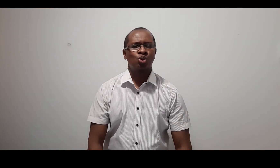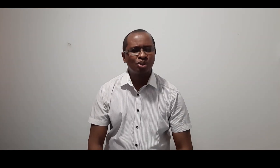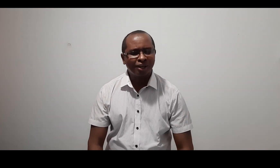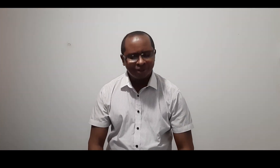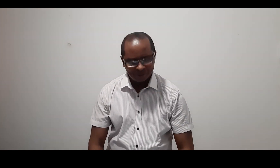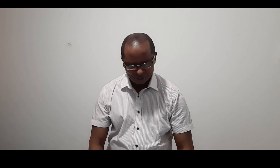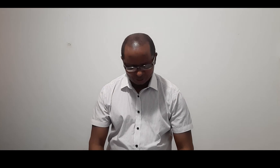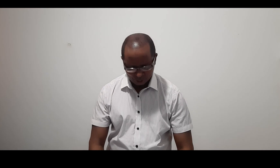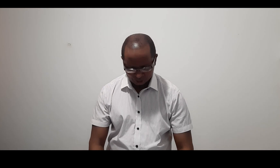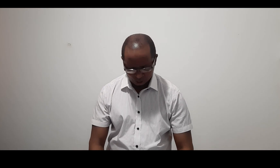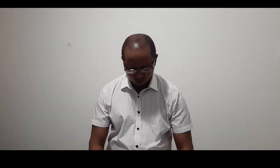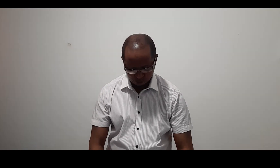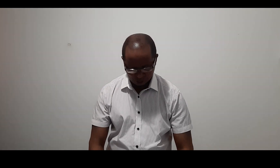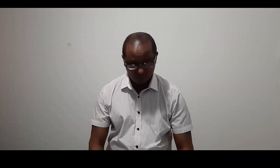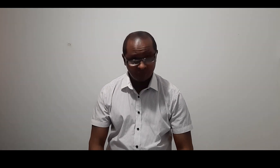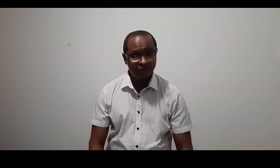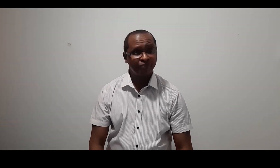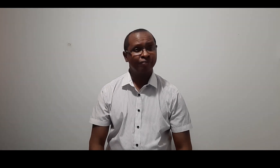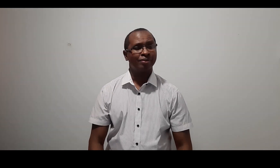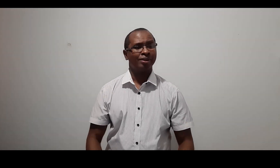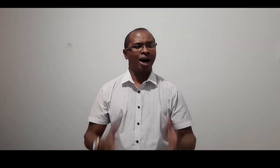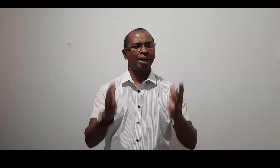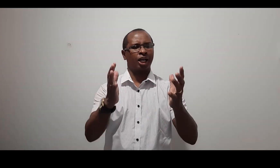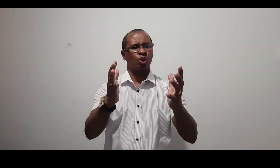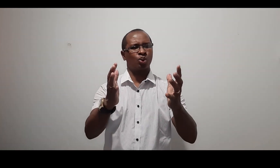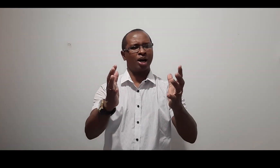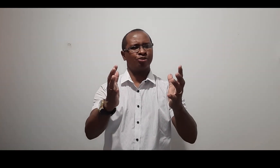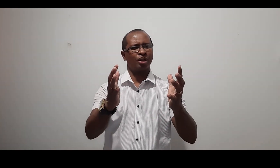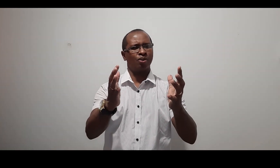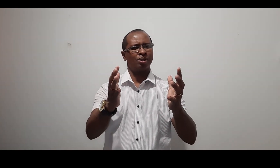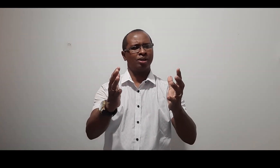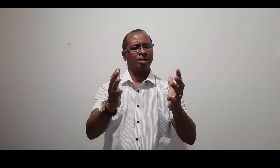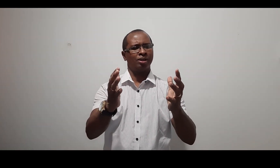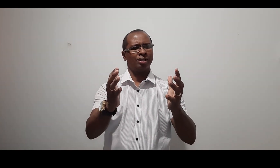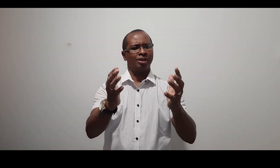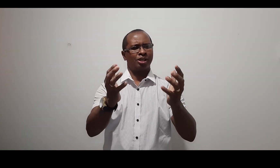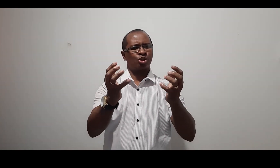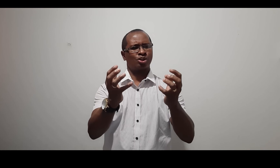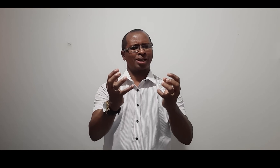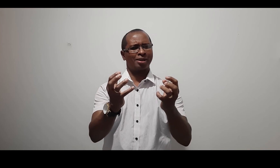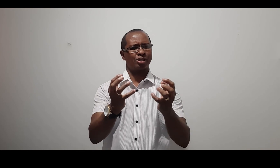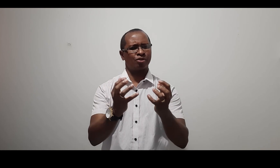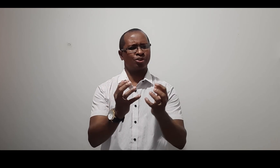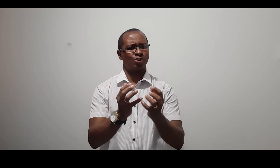tsotra no angatahny tompo aminao anakatolory ahy ny fonao jesosy ti andraizany fonao